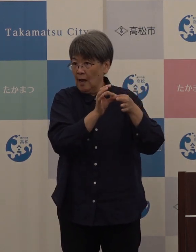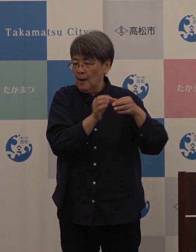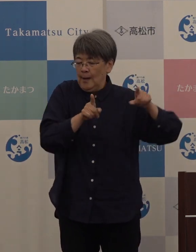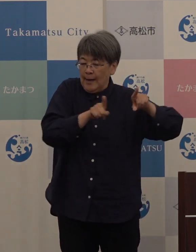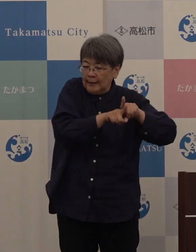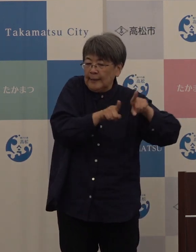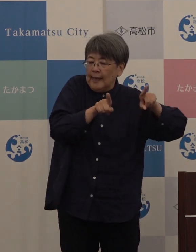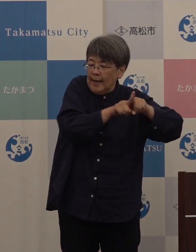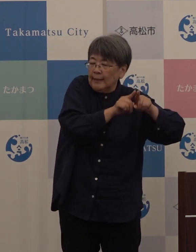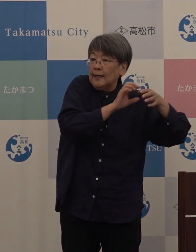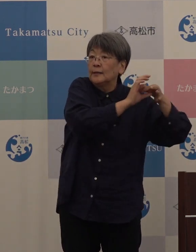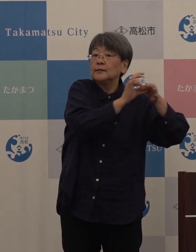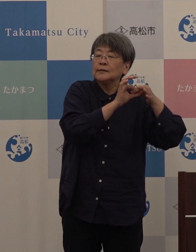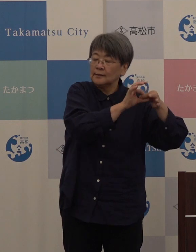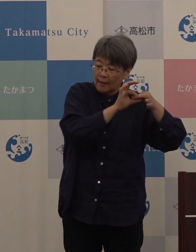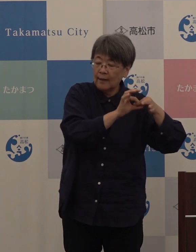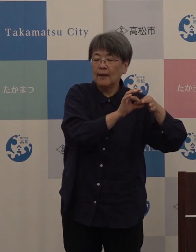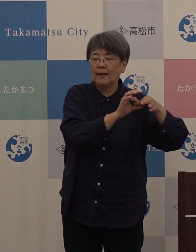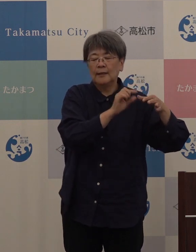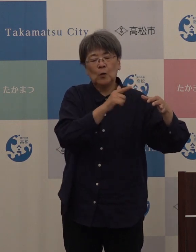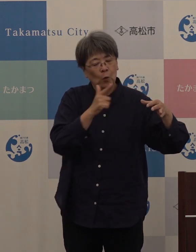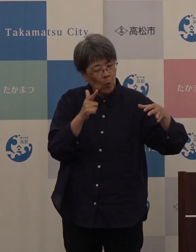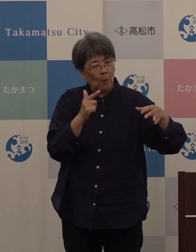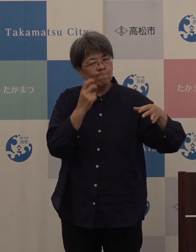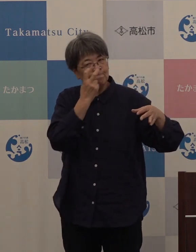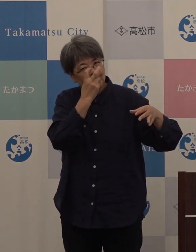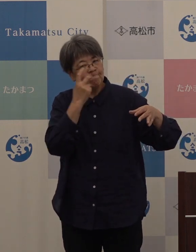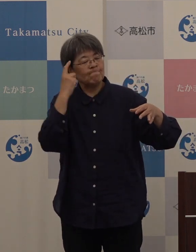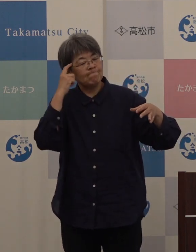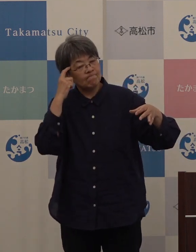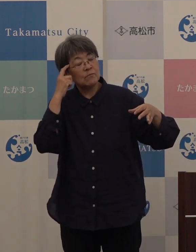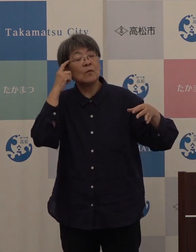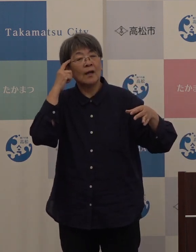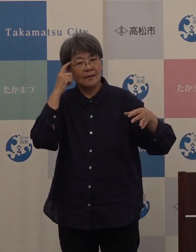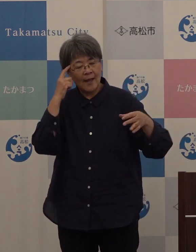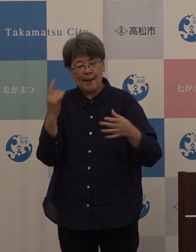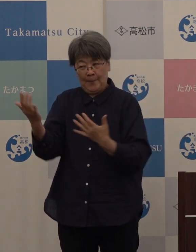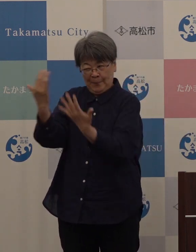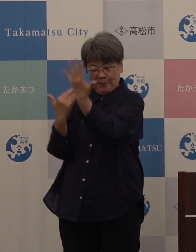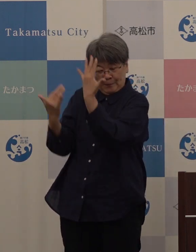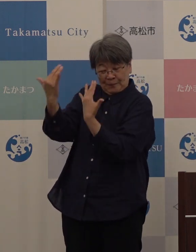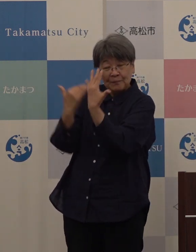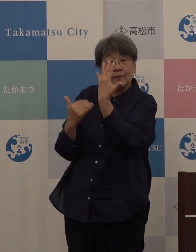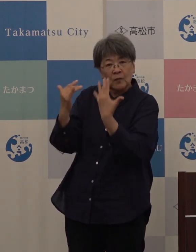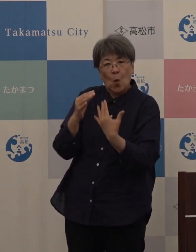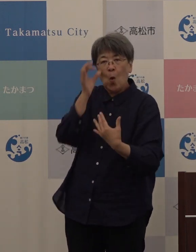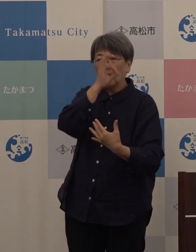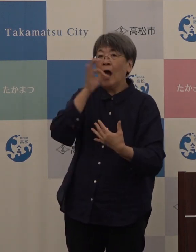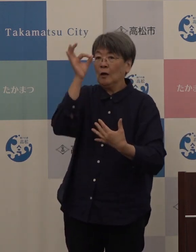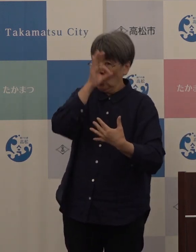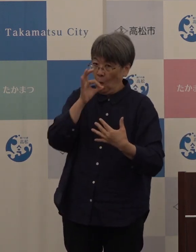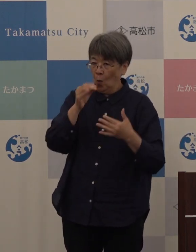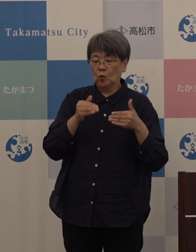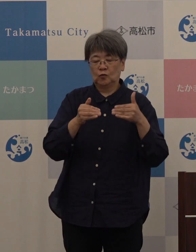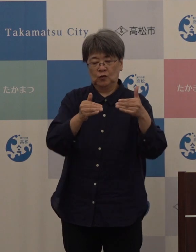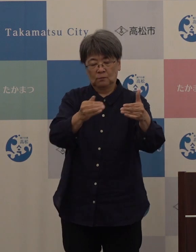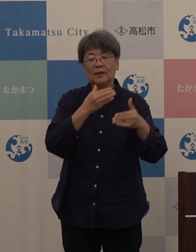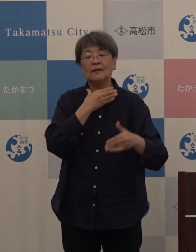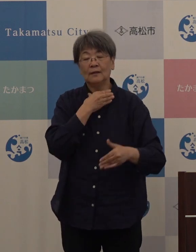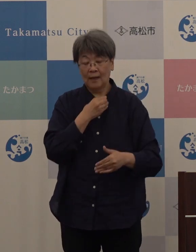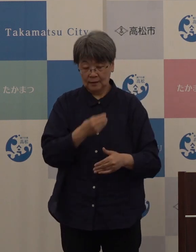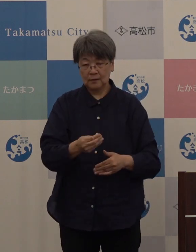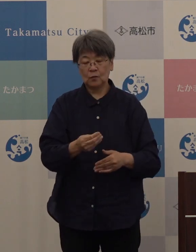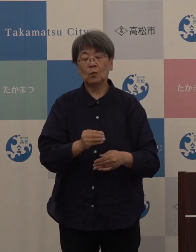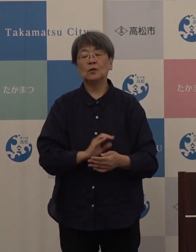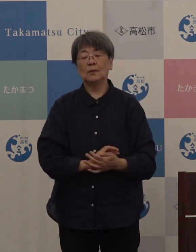連携をして検討しながら、いろいろと検討しながらインバウンド観光の促進に取り組んで、今後とも取り組んでまいりたい